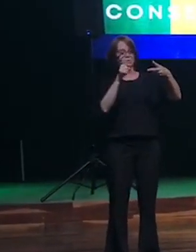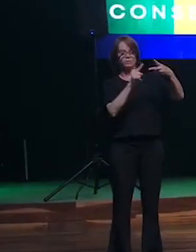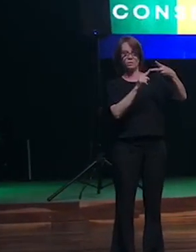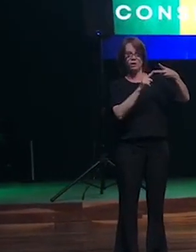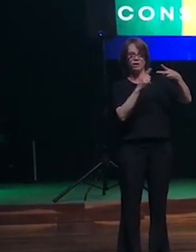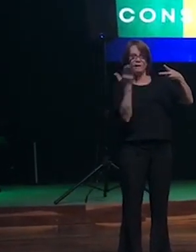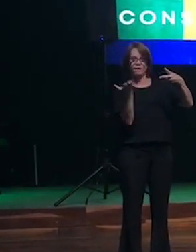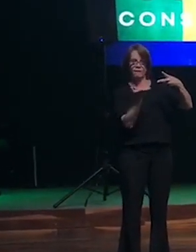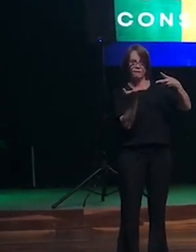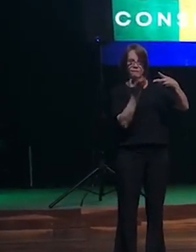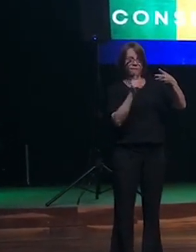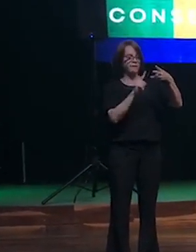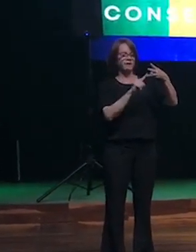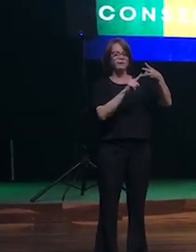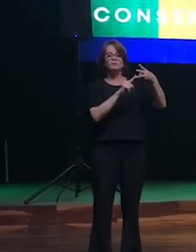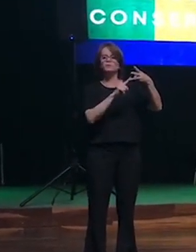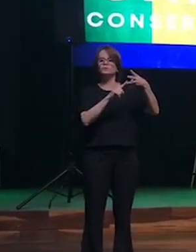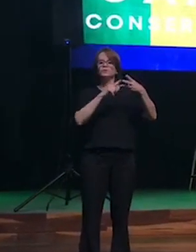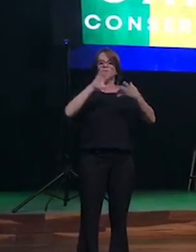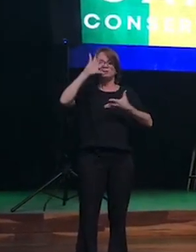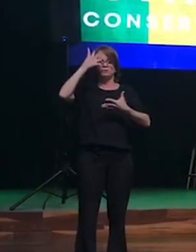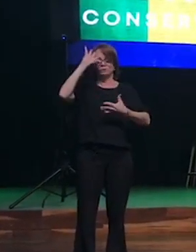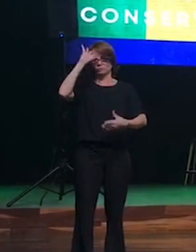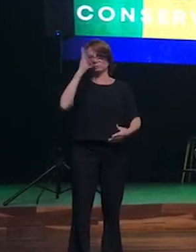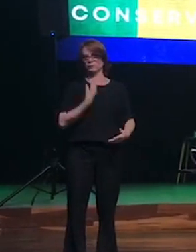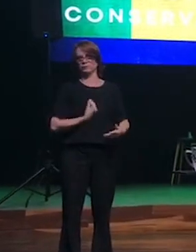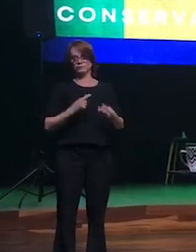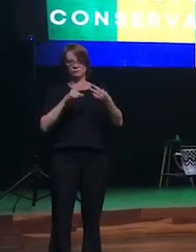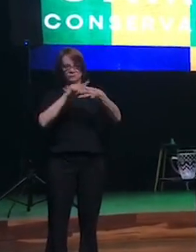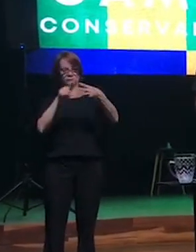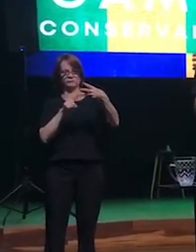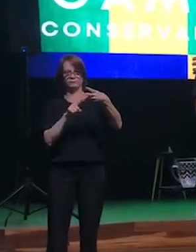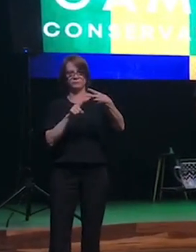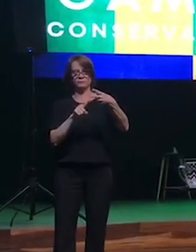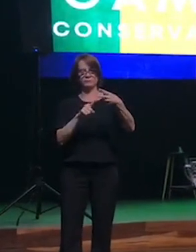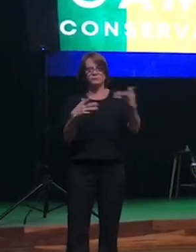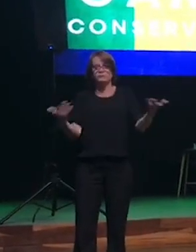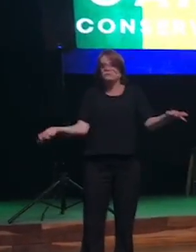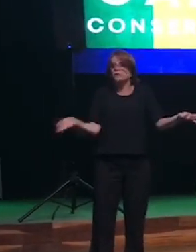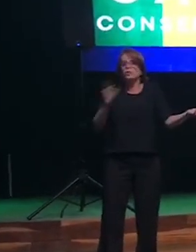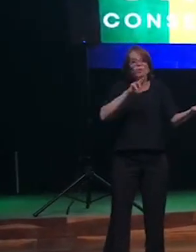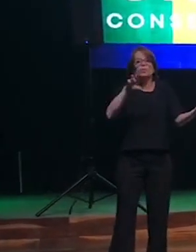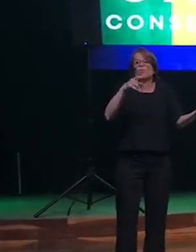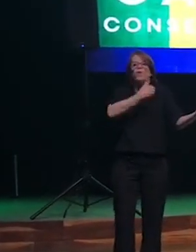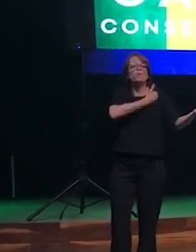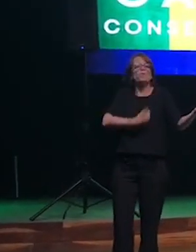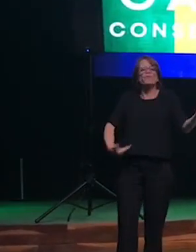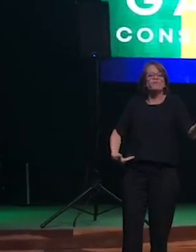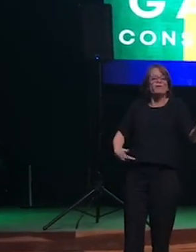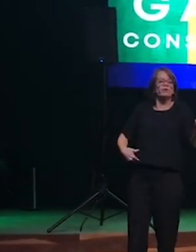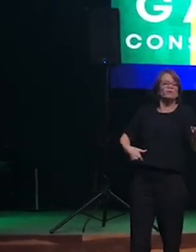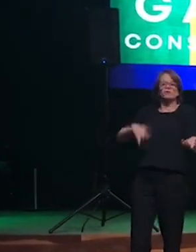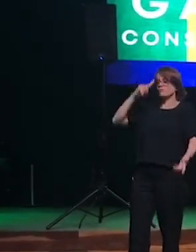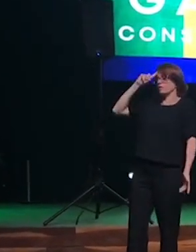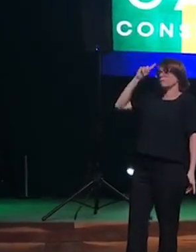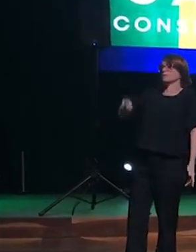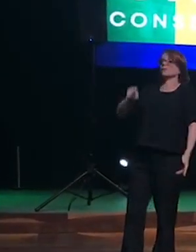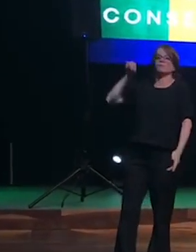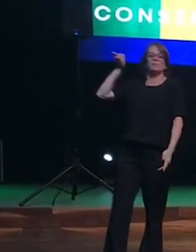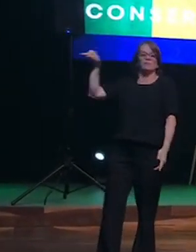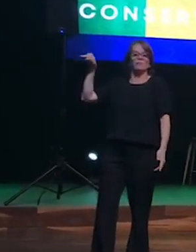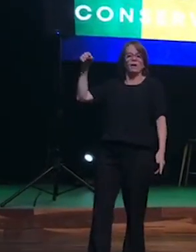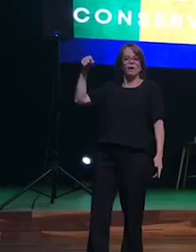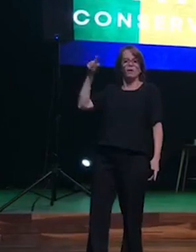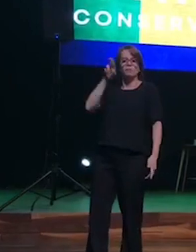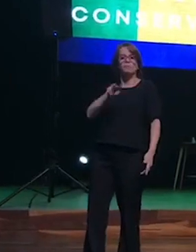assim sucessivamente. Não é o Estado que vai dizer o que um sacerdote vai dizer, gente. Não é o Estado